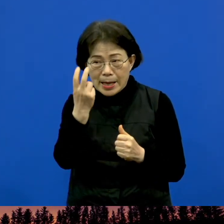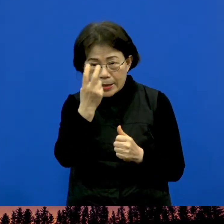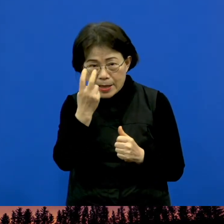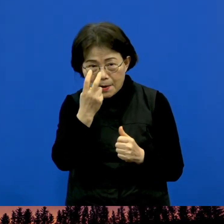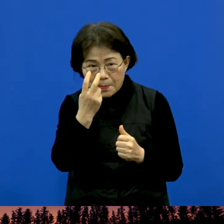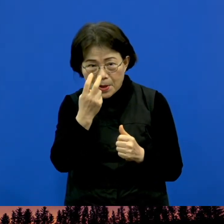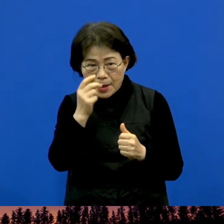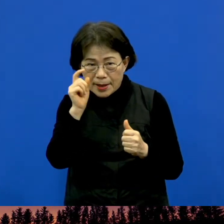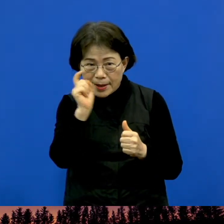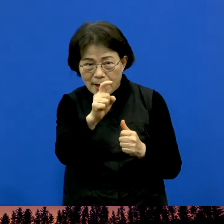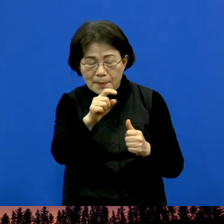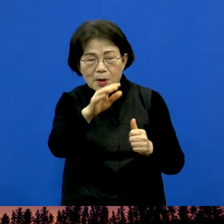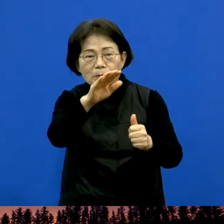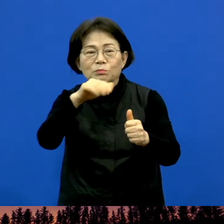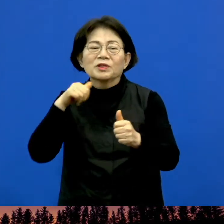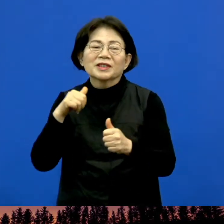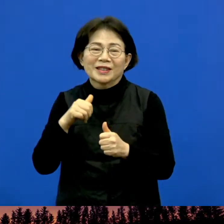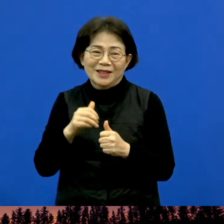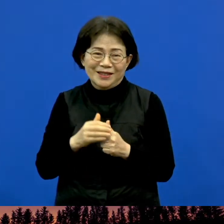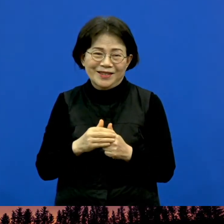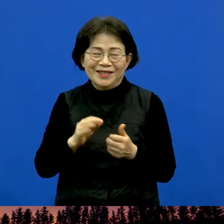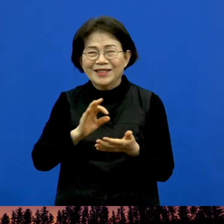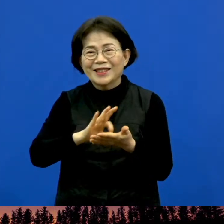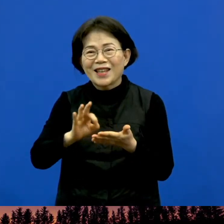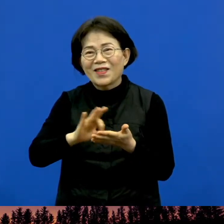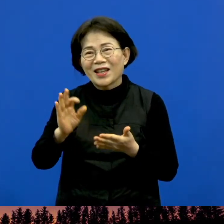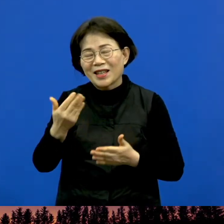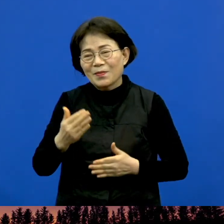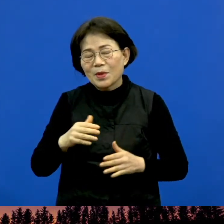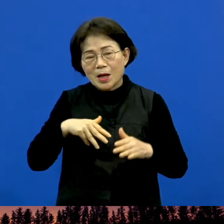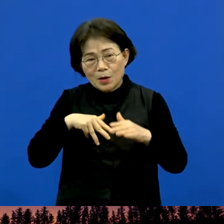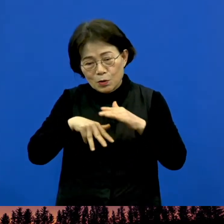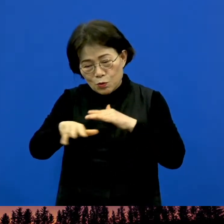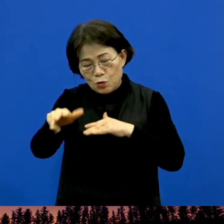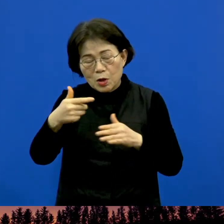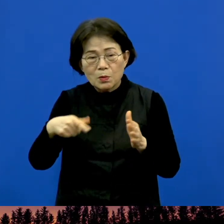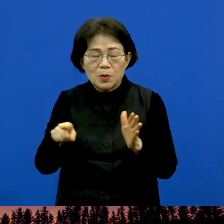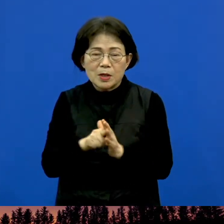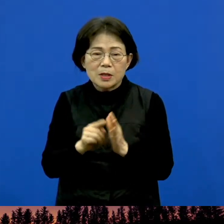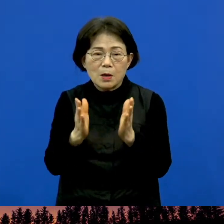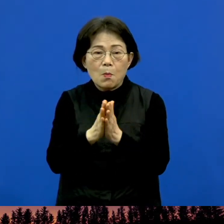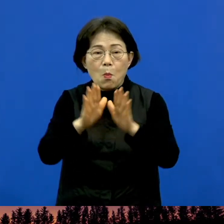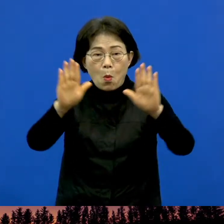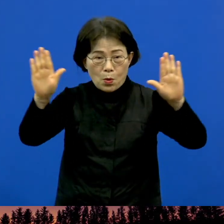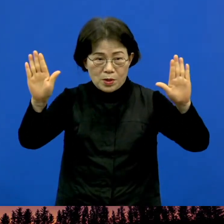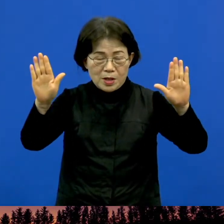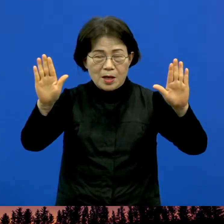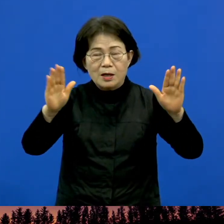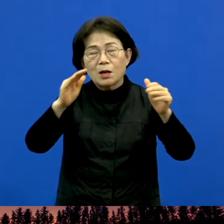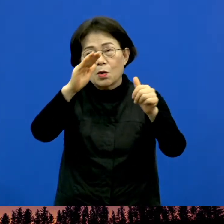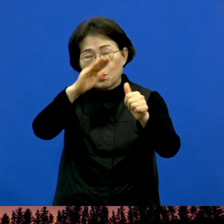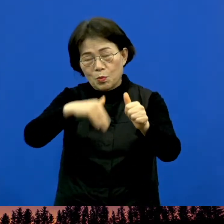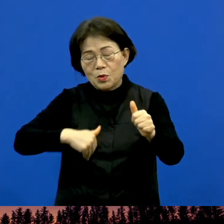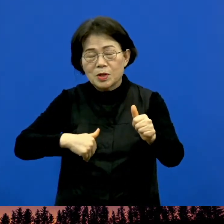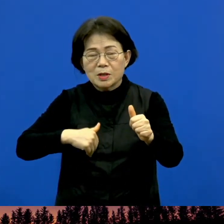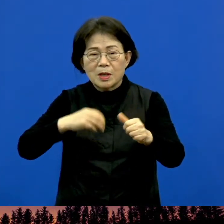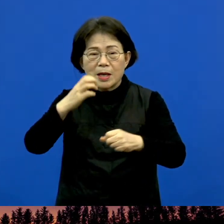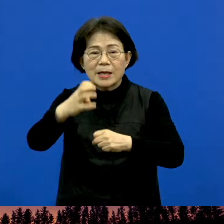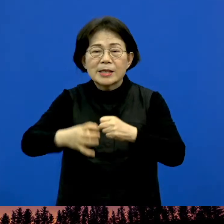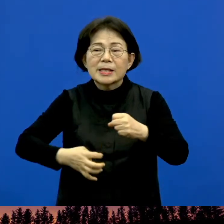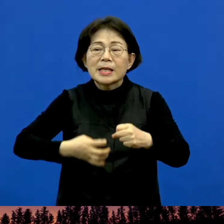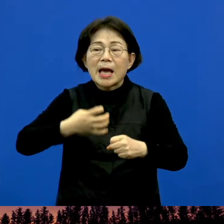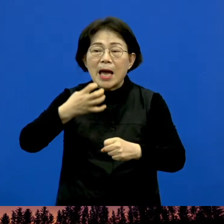부르시고 그를 사용하신다는 거죠. 출애굽을 위해서는 모세를 부르시잖아요, 그죠?